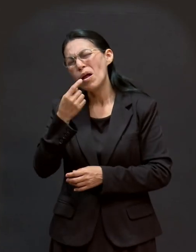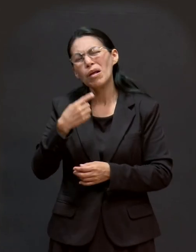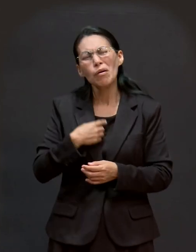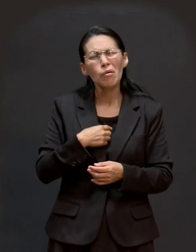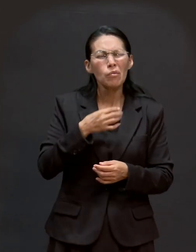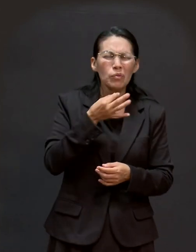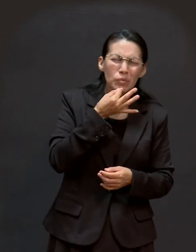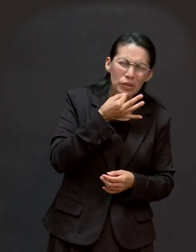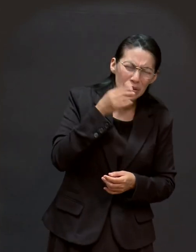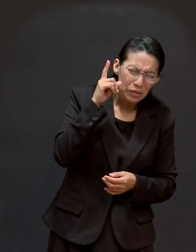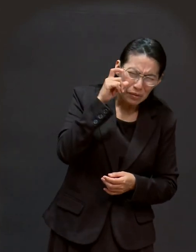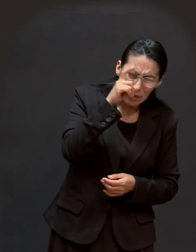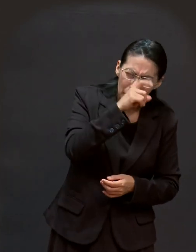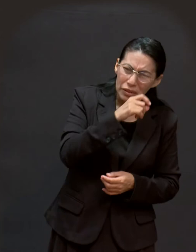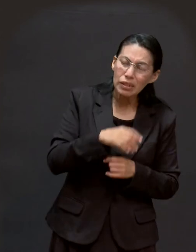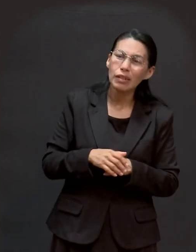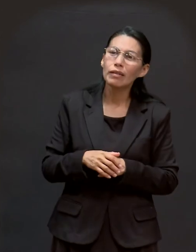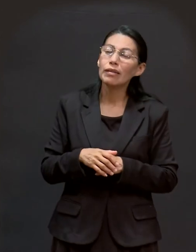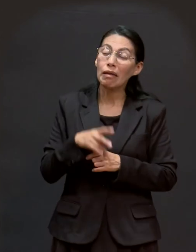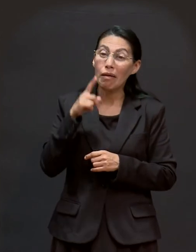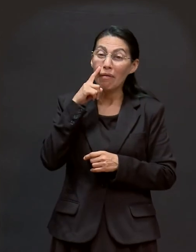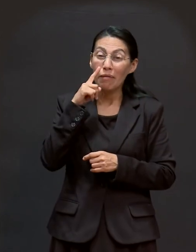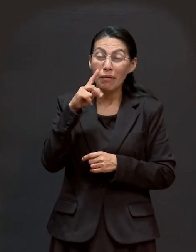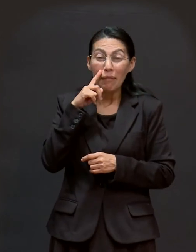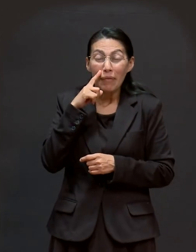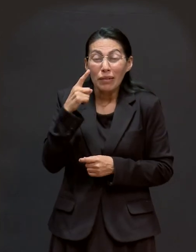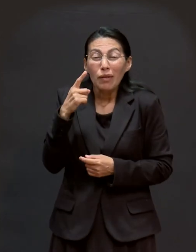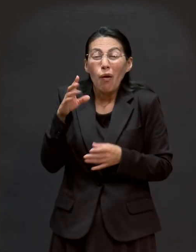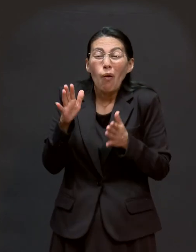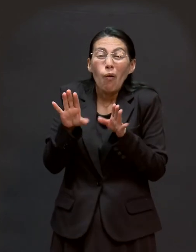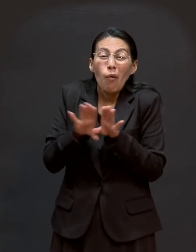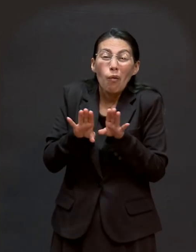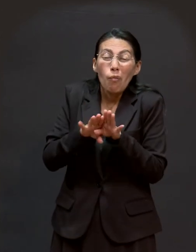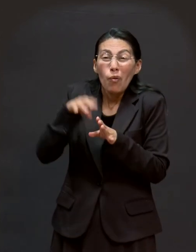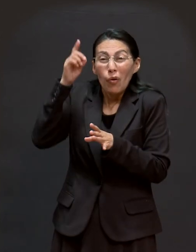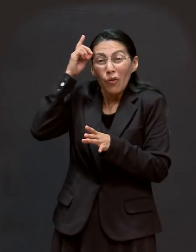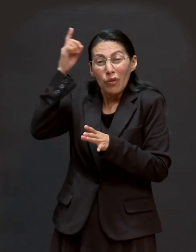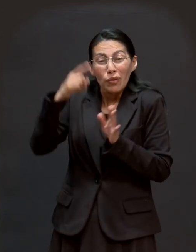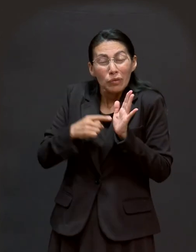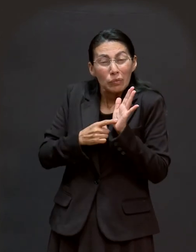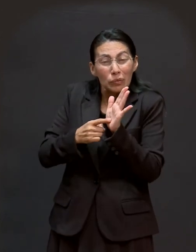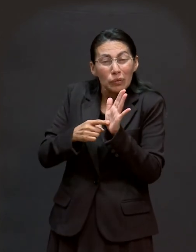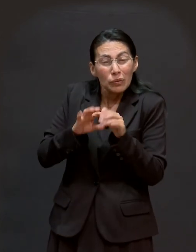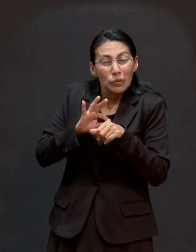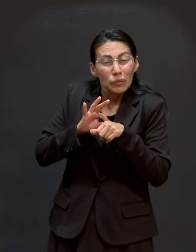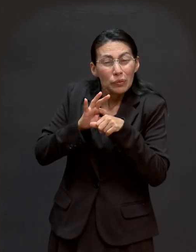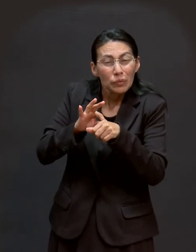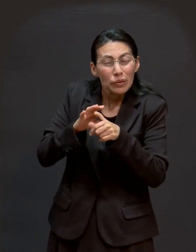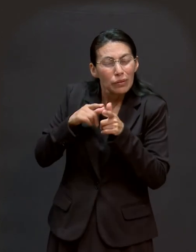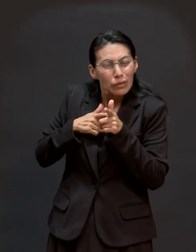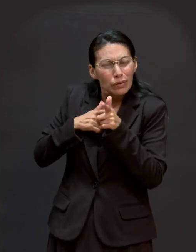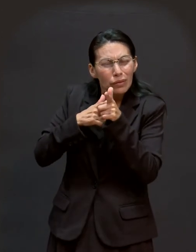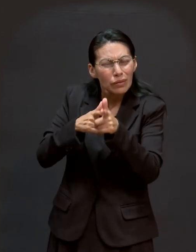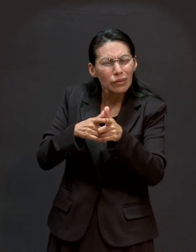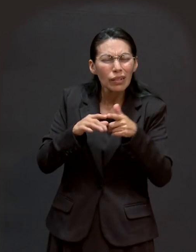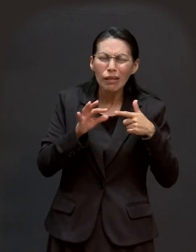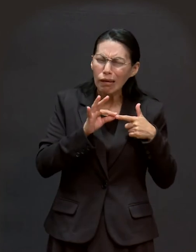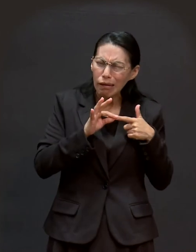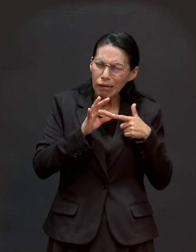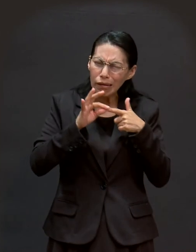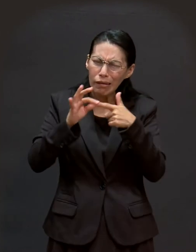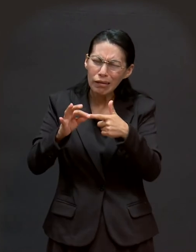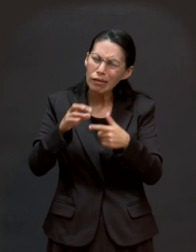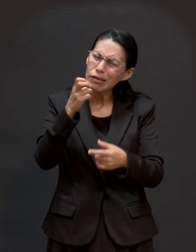pasando por momentos muy difíciles y tú puedes ver como la mano de dios se va a manifestar manifestar y donde encuentra este